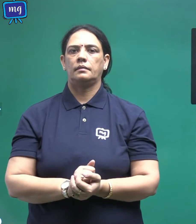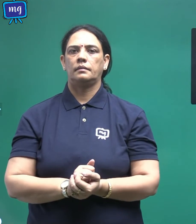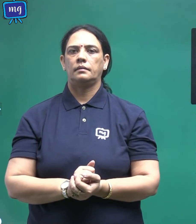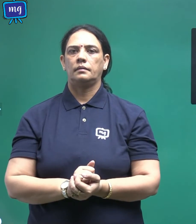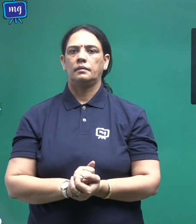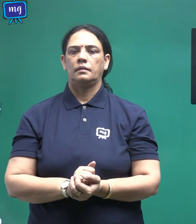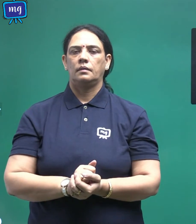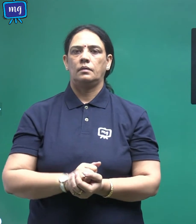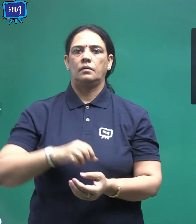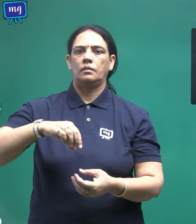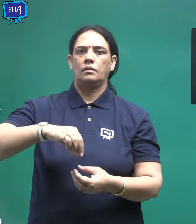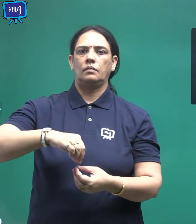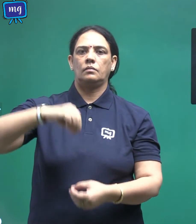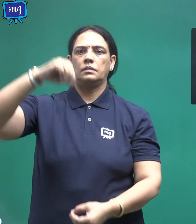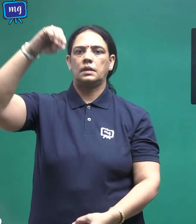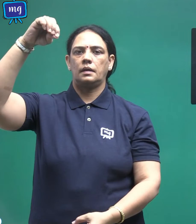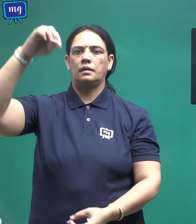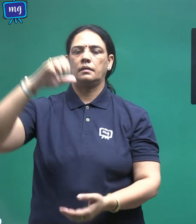ऊंचाई